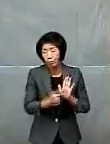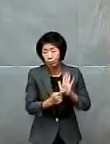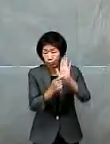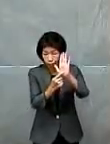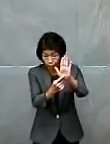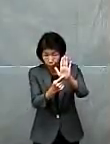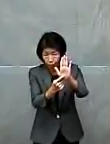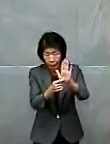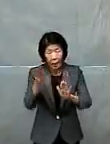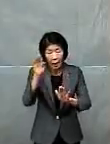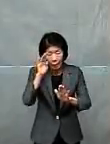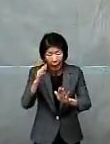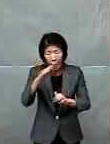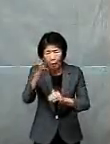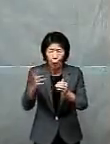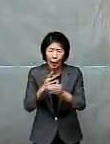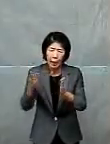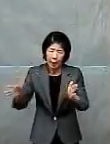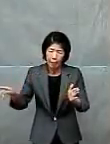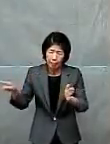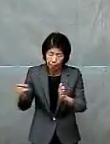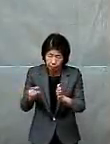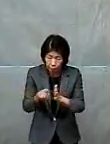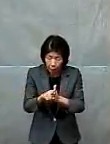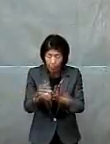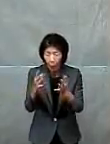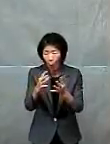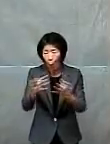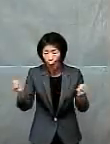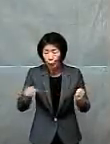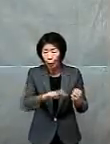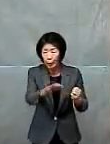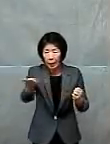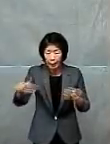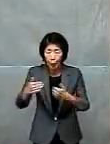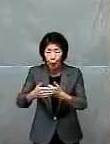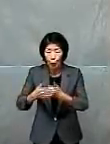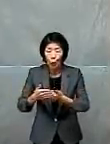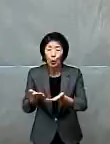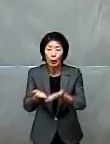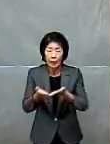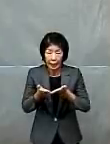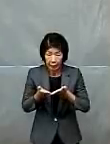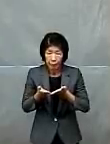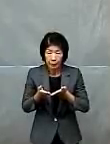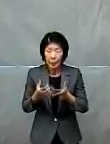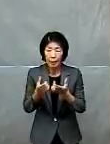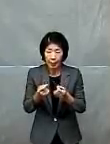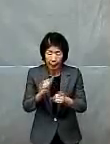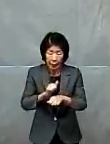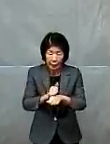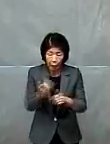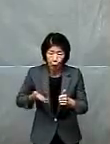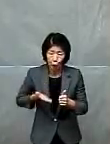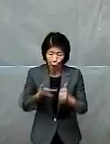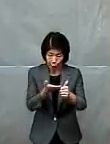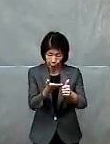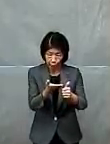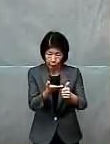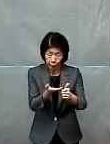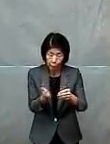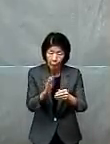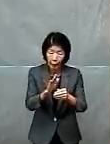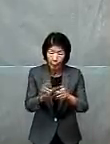て約4年間にわたり多くの皆様のご協力をいただきながら選手の育成強化を含